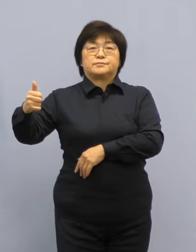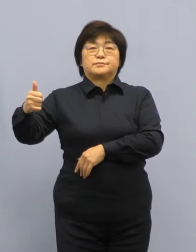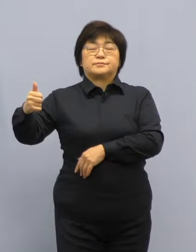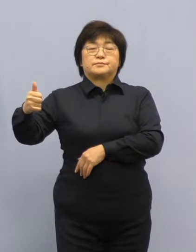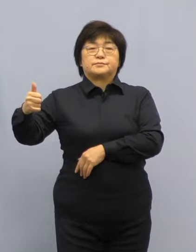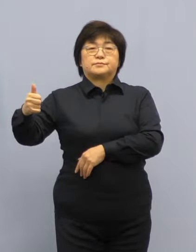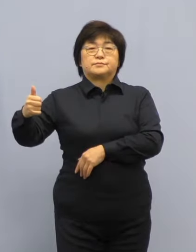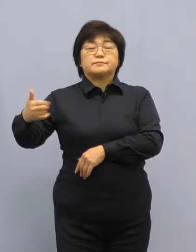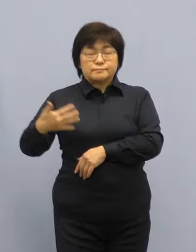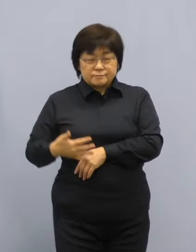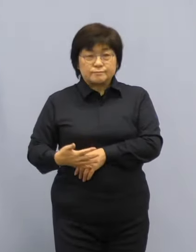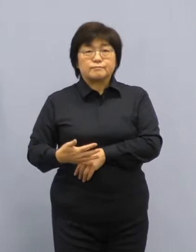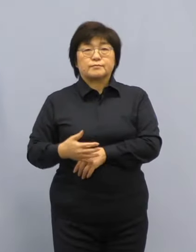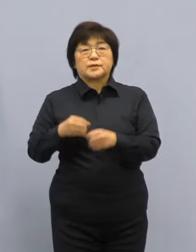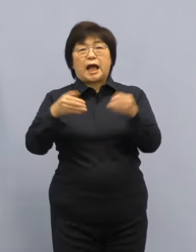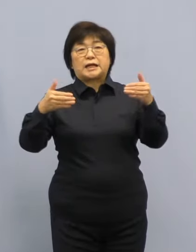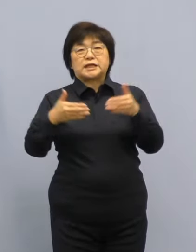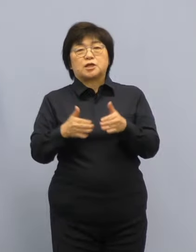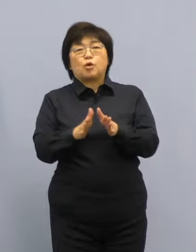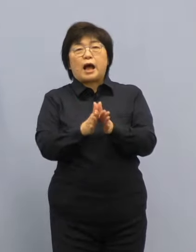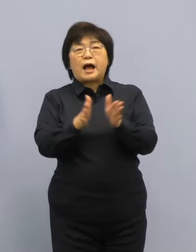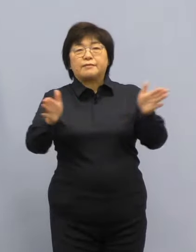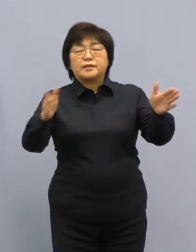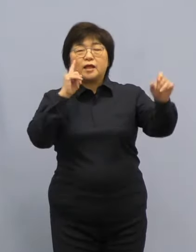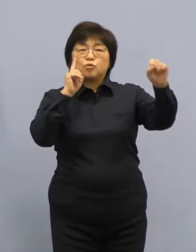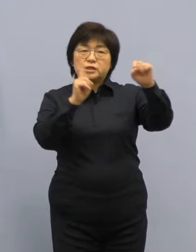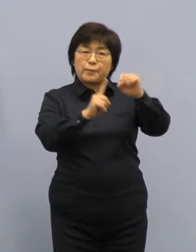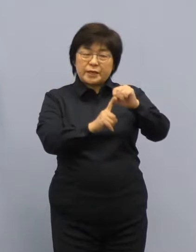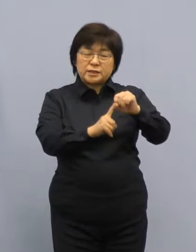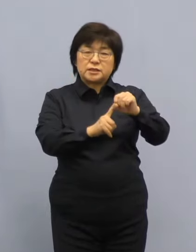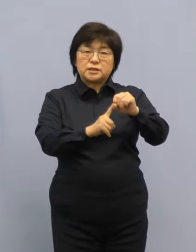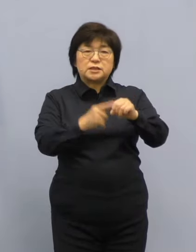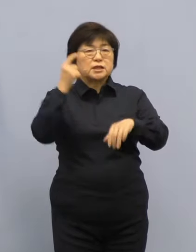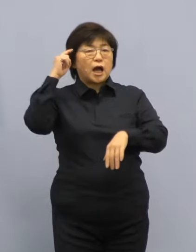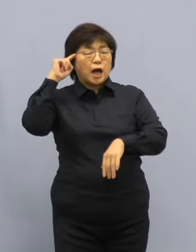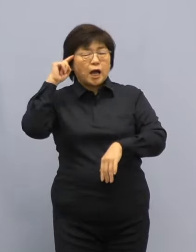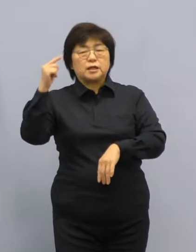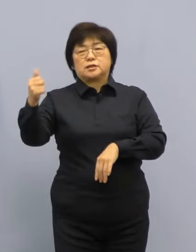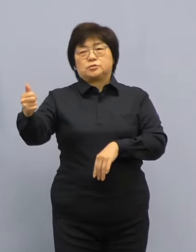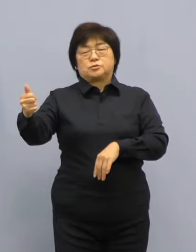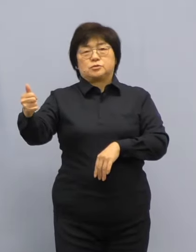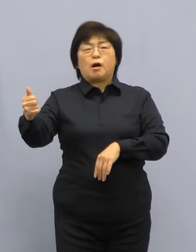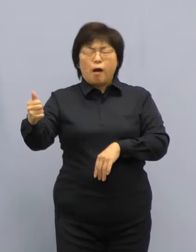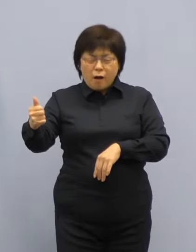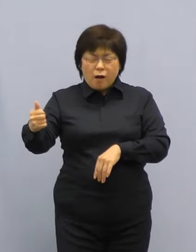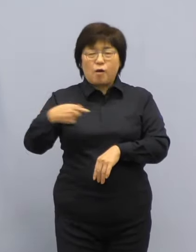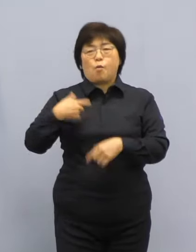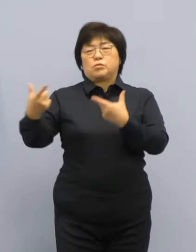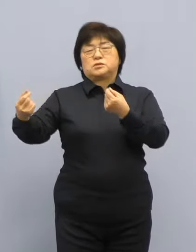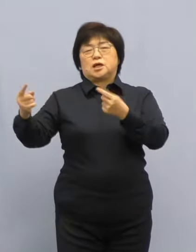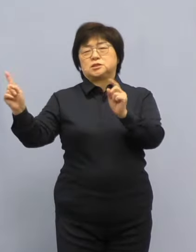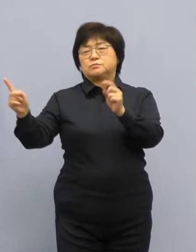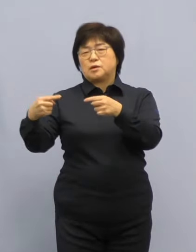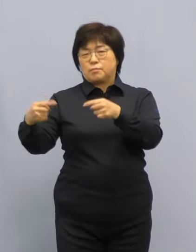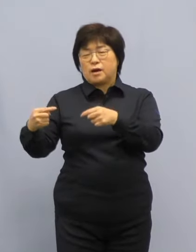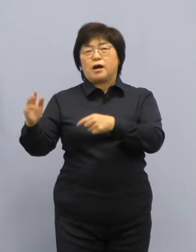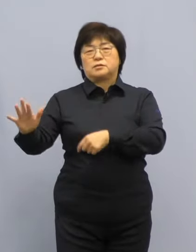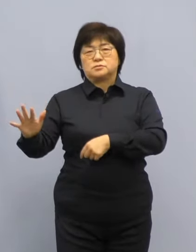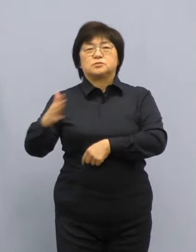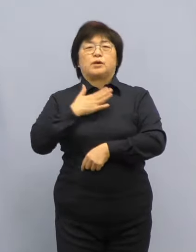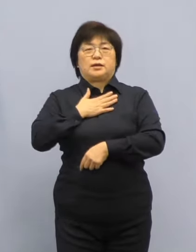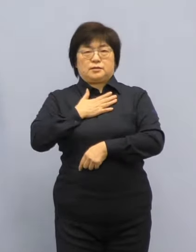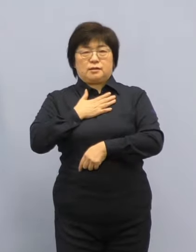ほど申し上げた通り長崎県の発展のために考えていらっしゃること非常に共通点が多いなというふうに感じてござい